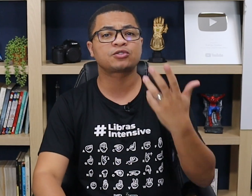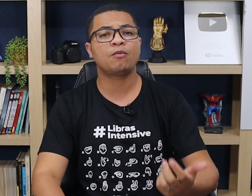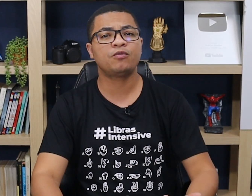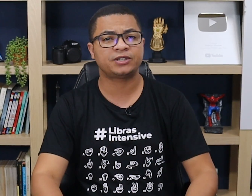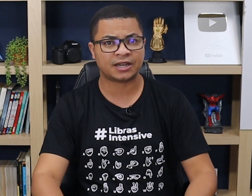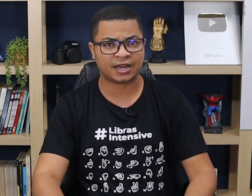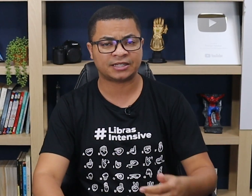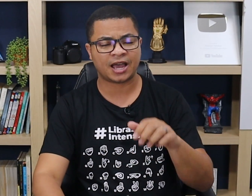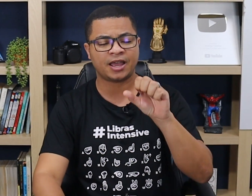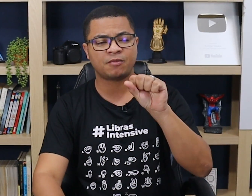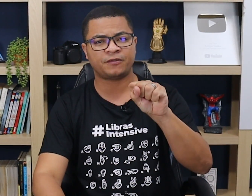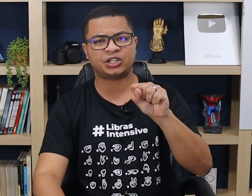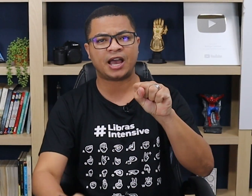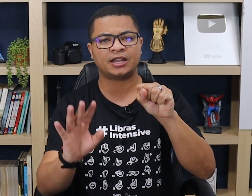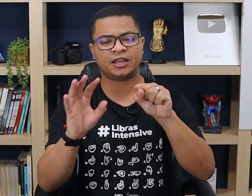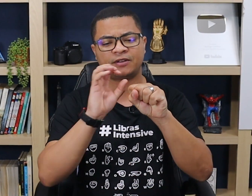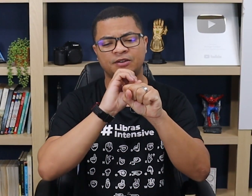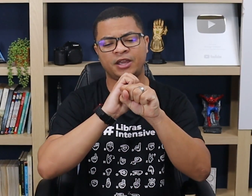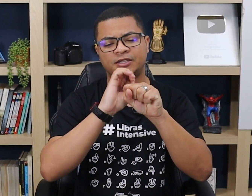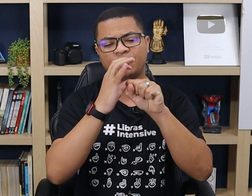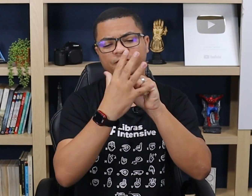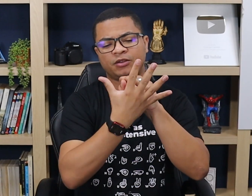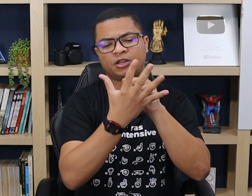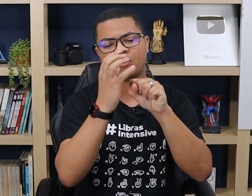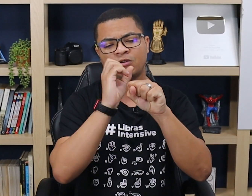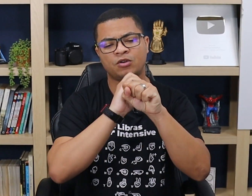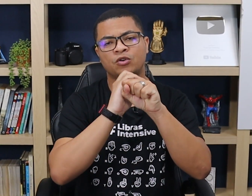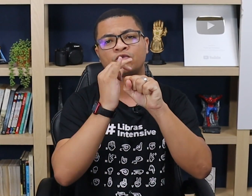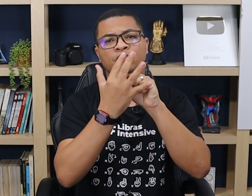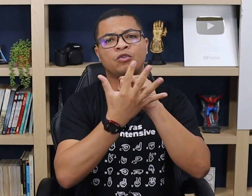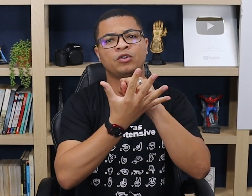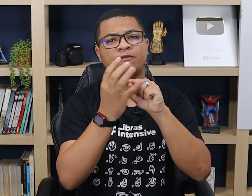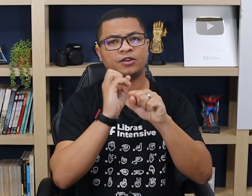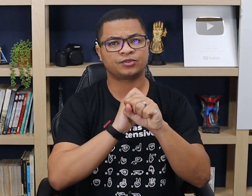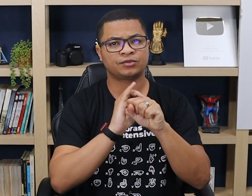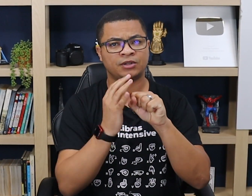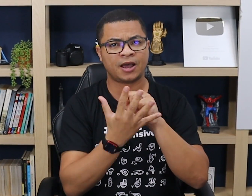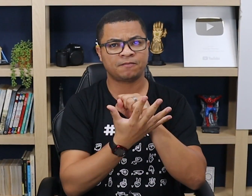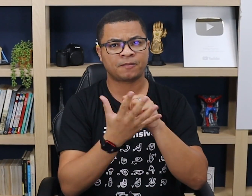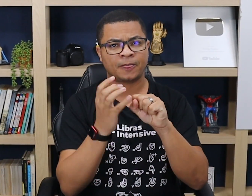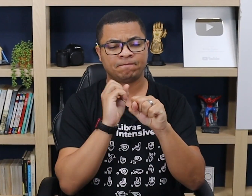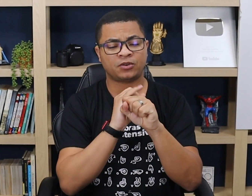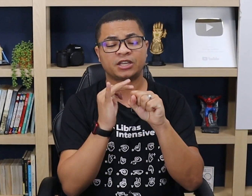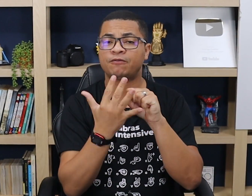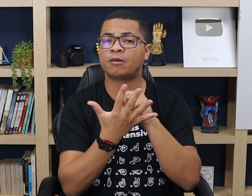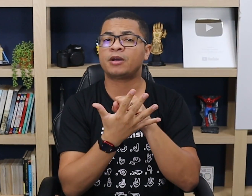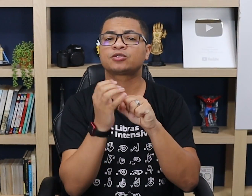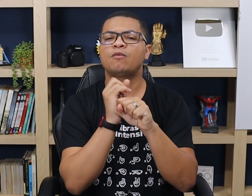mais comum de sinalizar é mão fechada e fazendo esse movimento aqui ó coronavírus tá então esse aqui é a forma mais